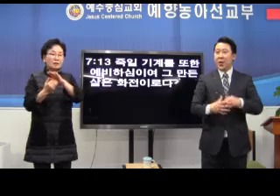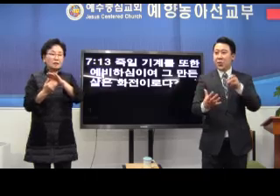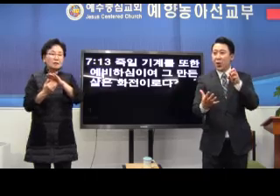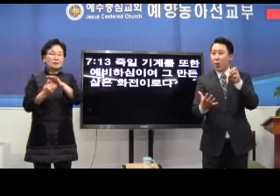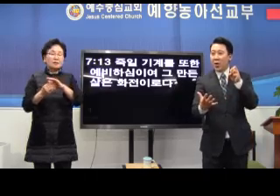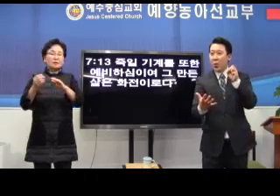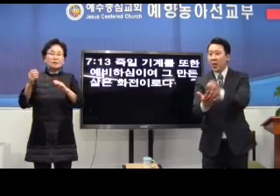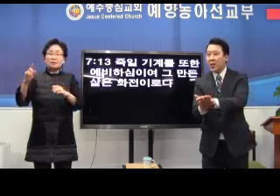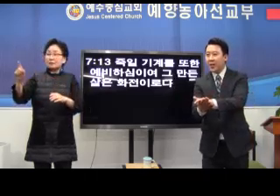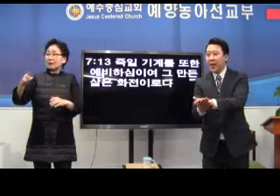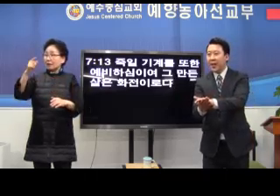다윗이라는 왕이 회개할 때